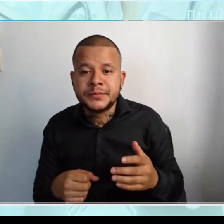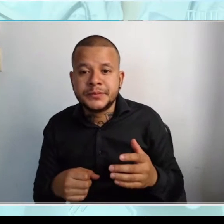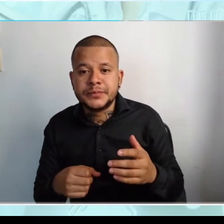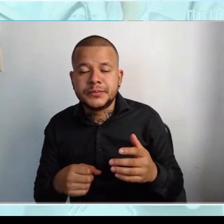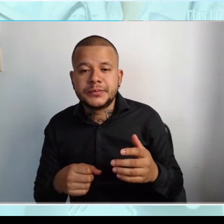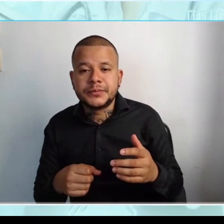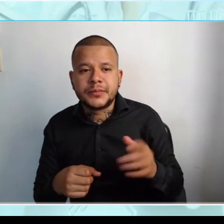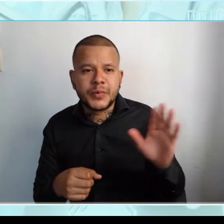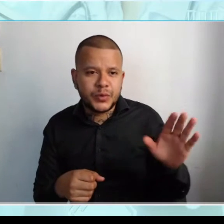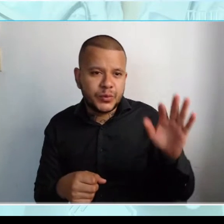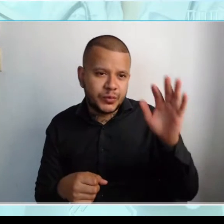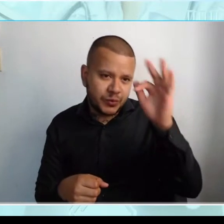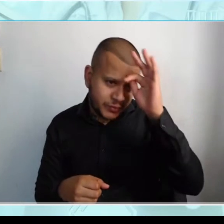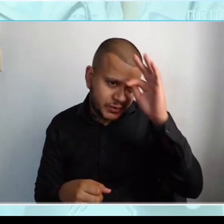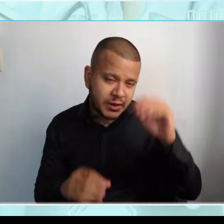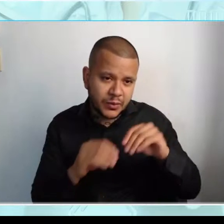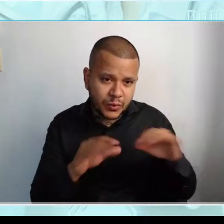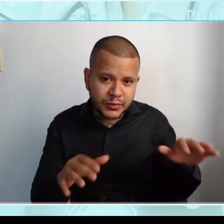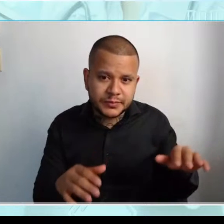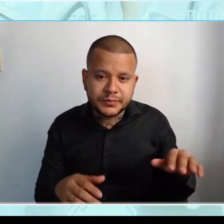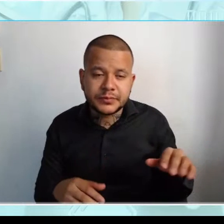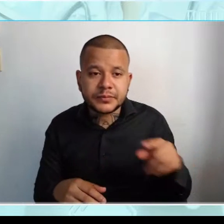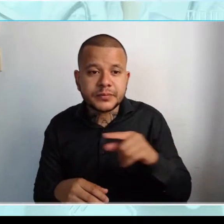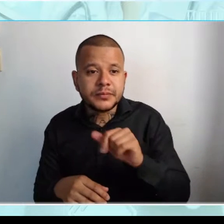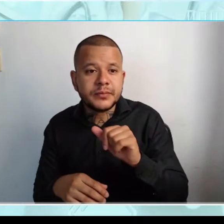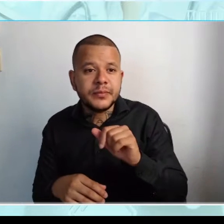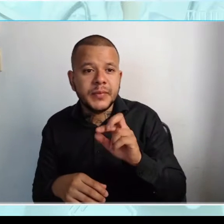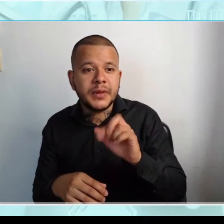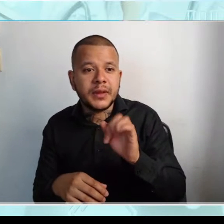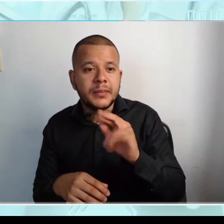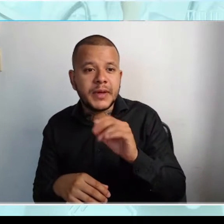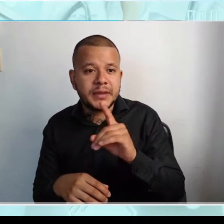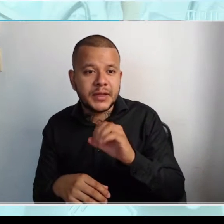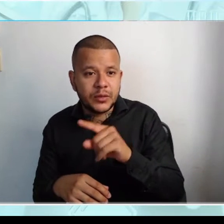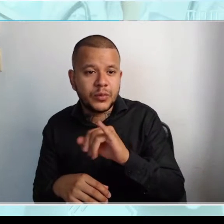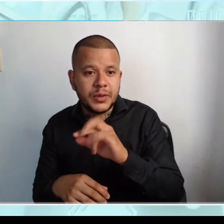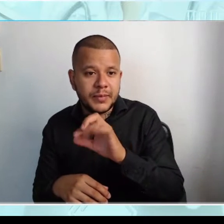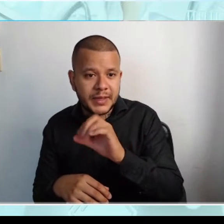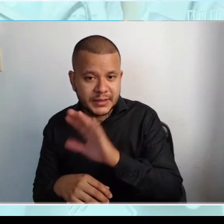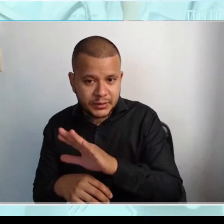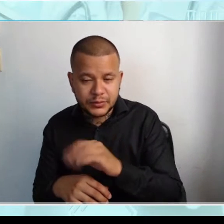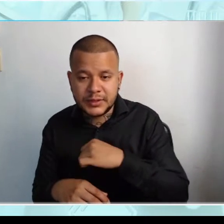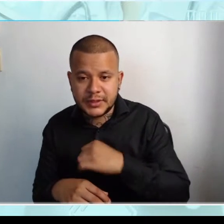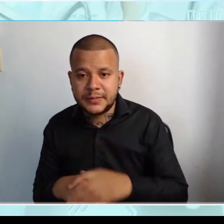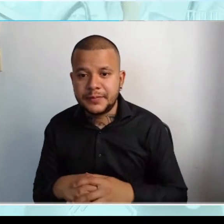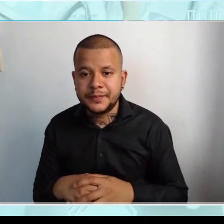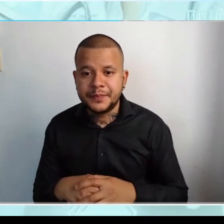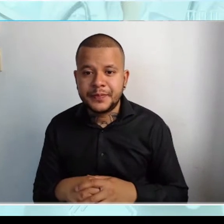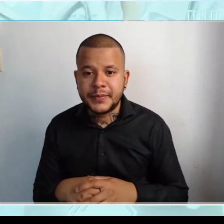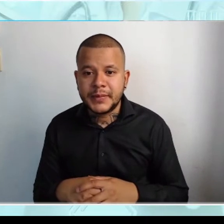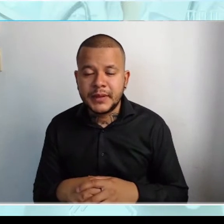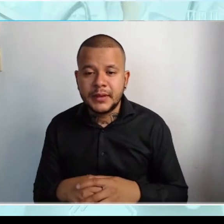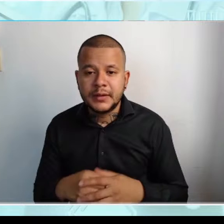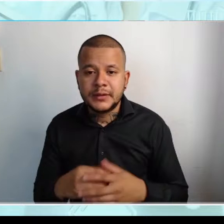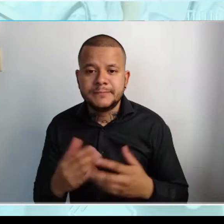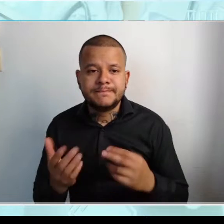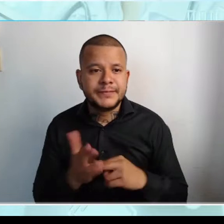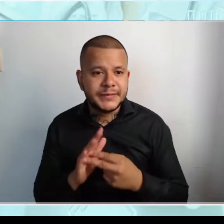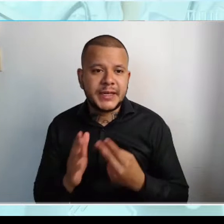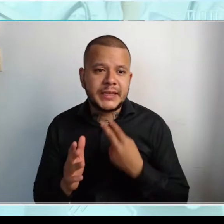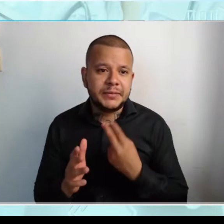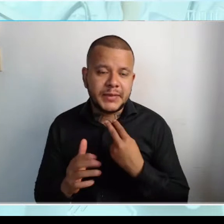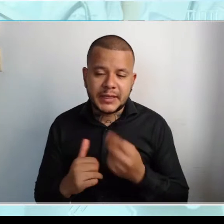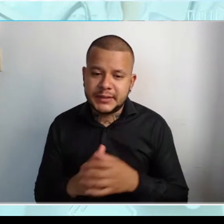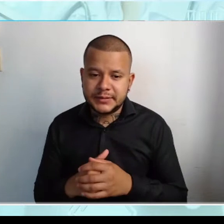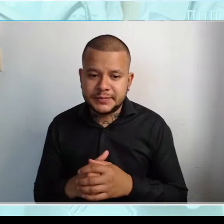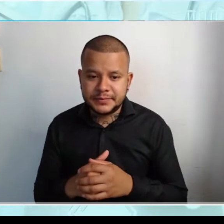hospital público, y apartado a través de una IPS que llama Promedan. Entonces, digamos que hay una limitante en